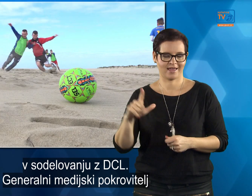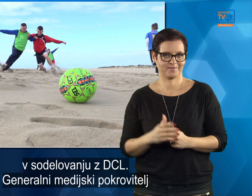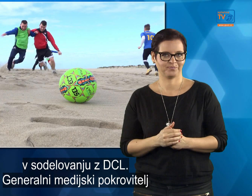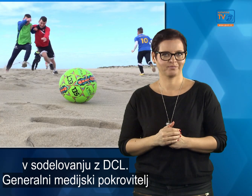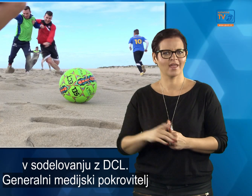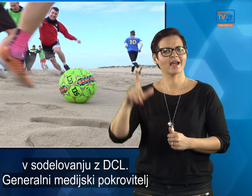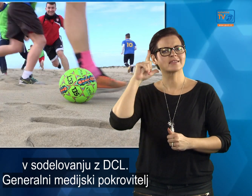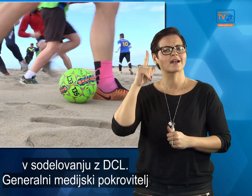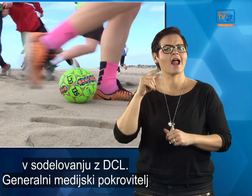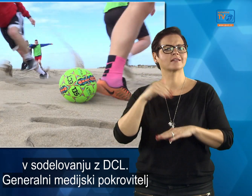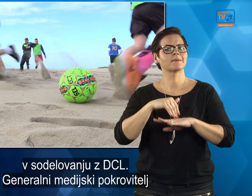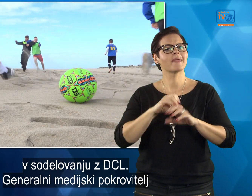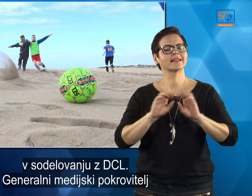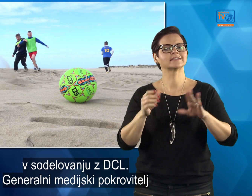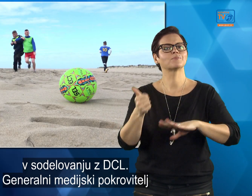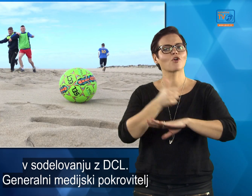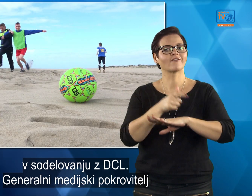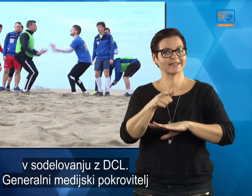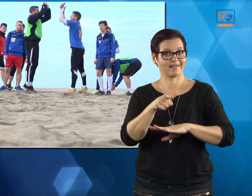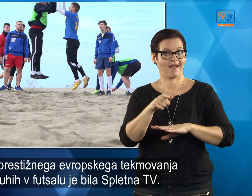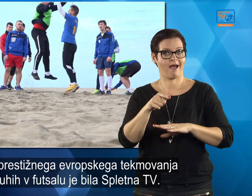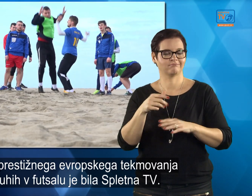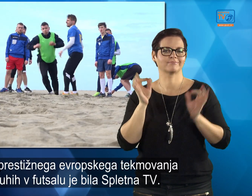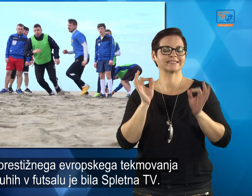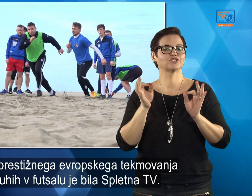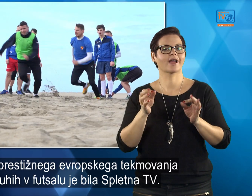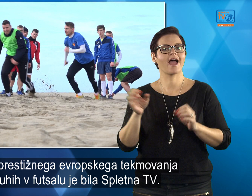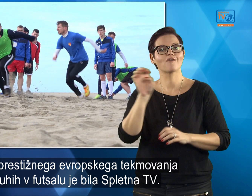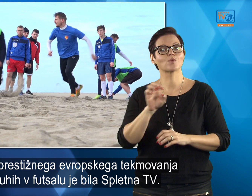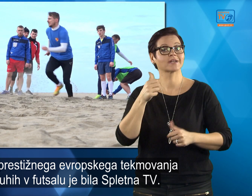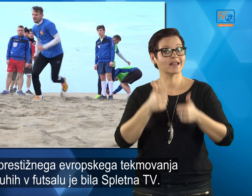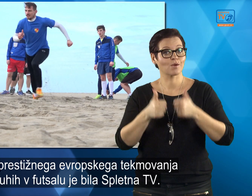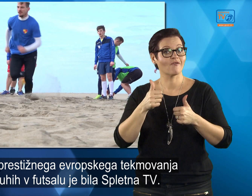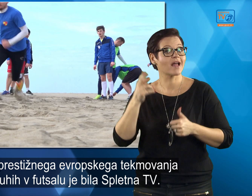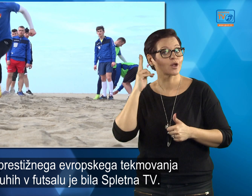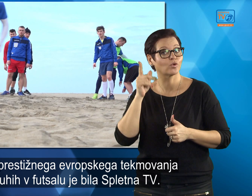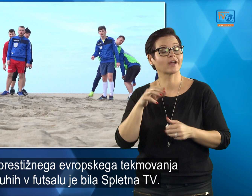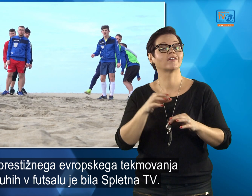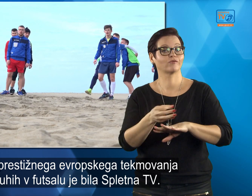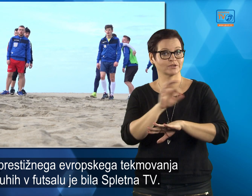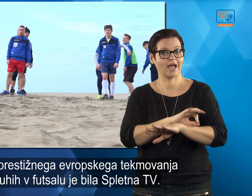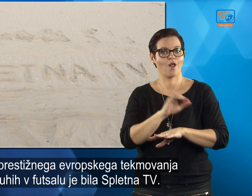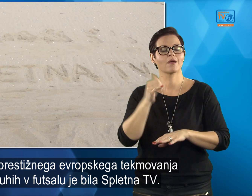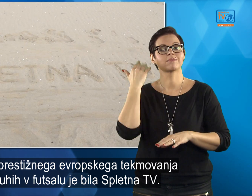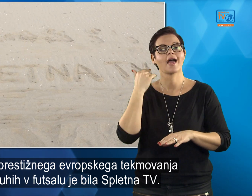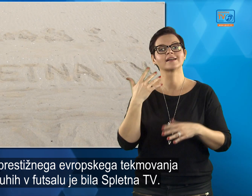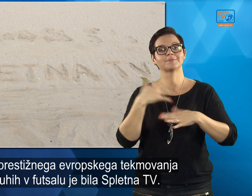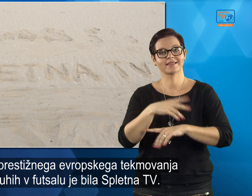Španije v sodelovanju z DCL. Generalni medijski pokrovitelj tega prestižnega evropskega tekmovanja gluhih v